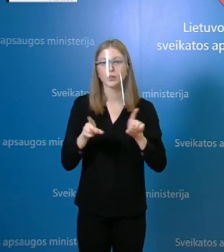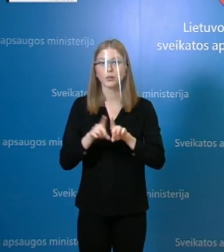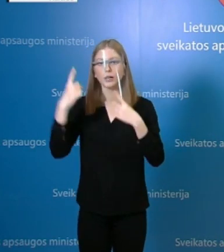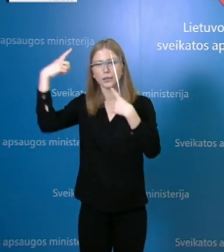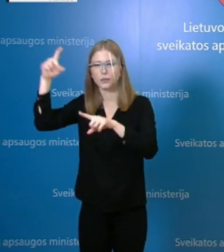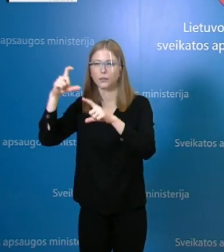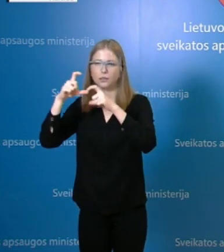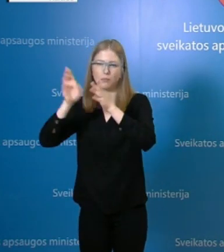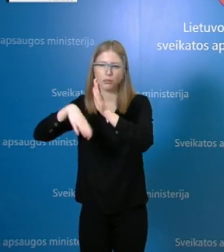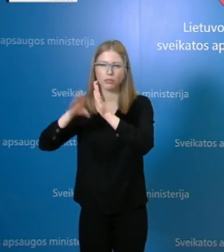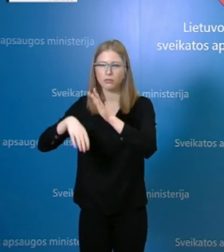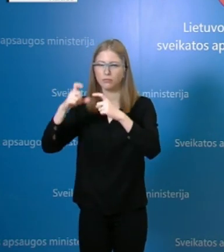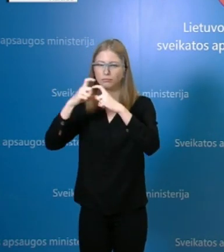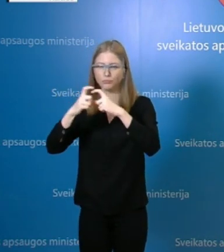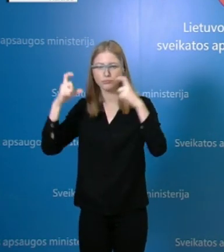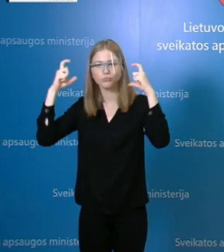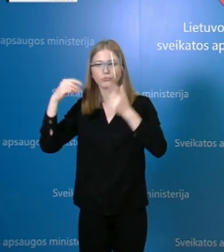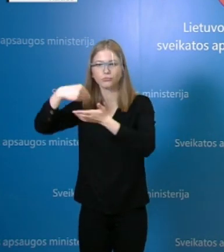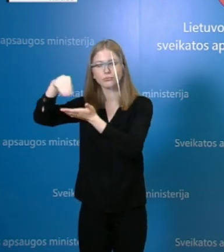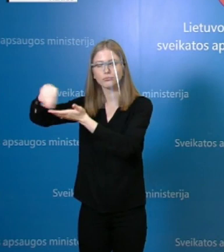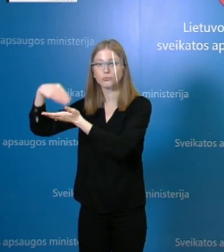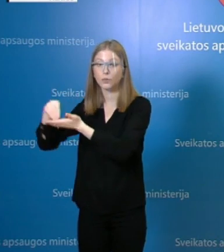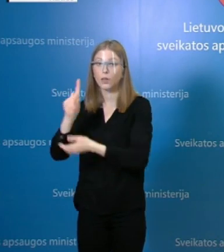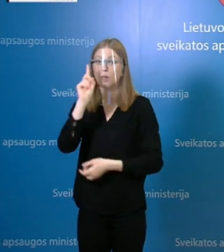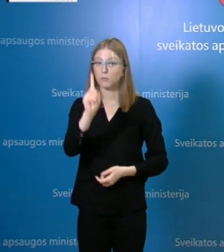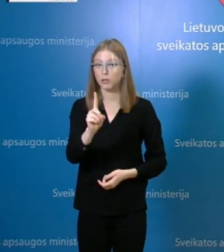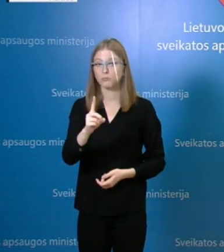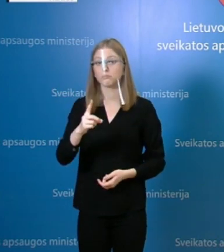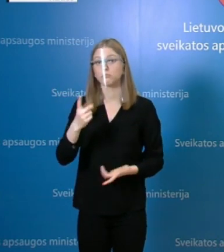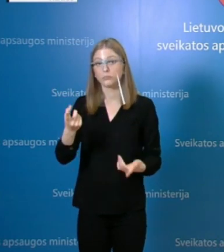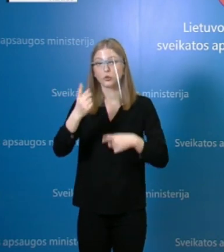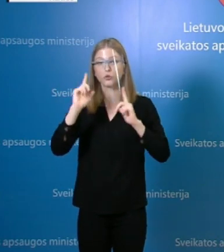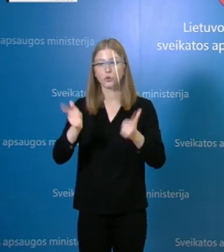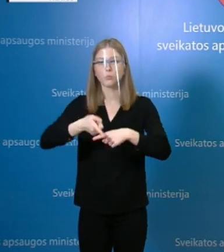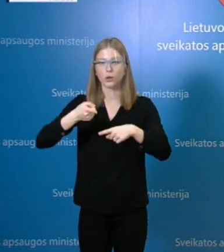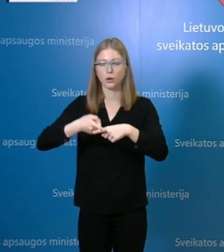yra tinkamos priemonės ir supraskim, kad jos tiesiog